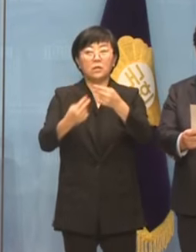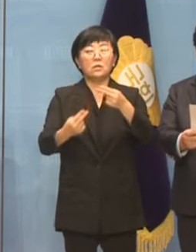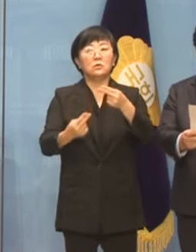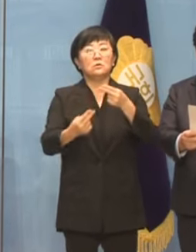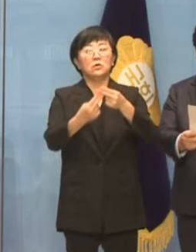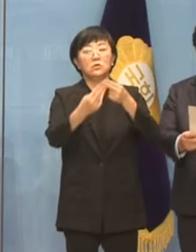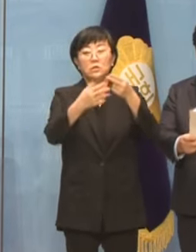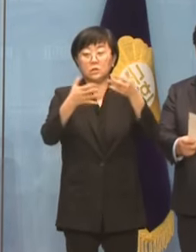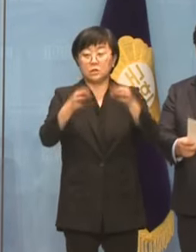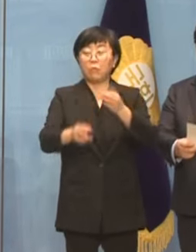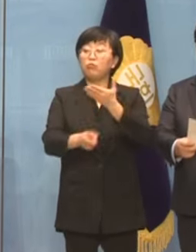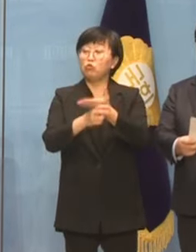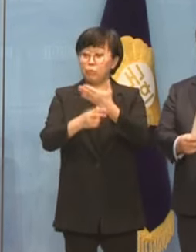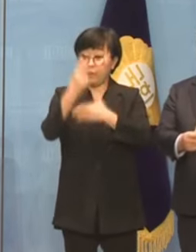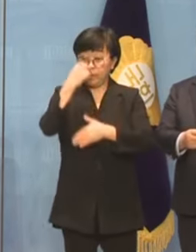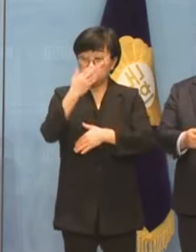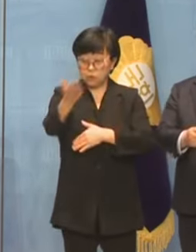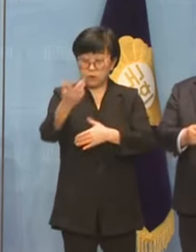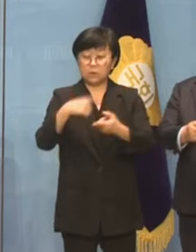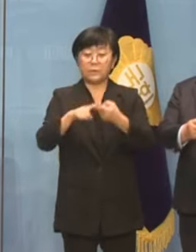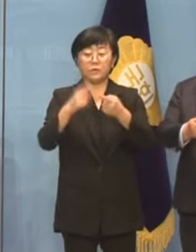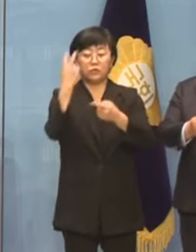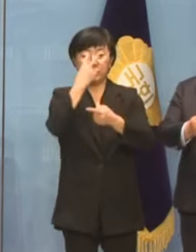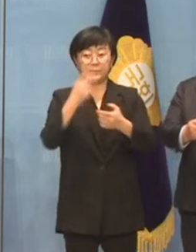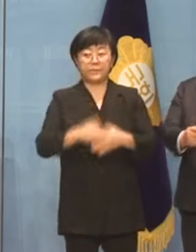봐주기 수사, 부실 수사입니다.